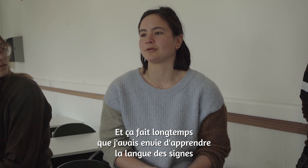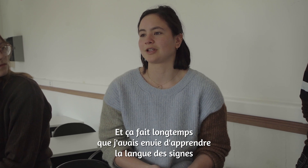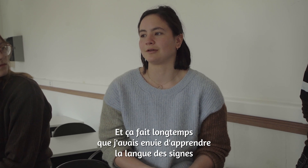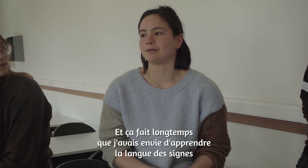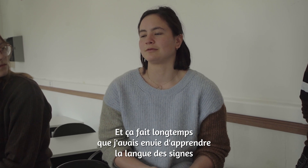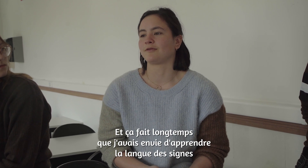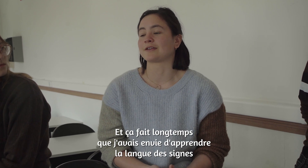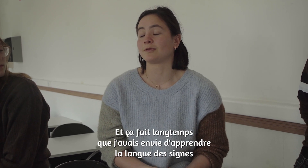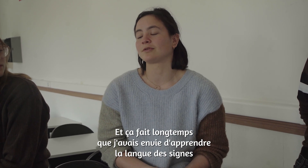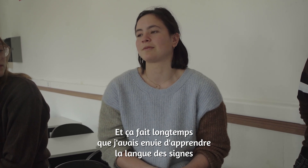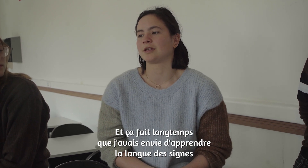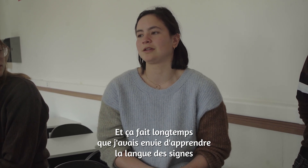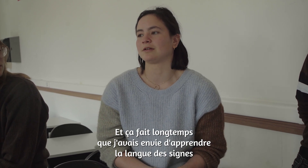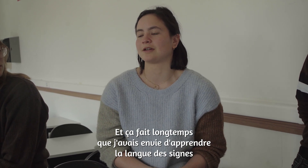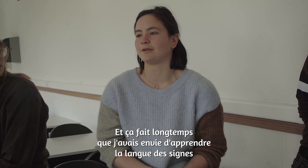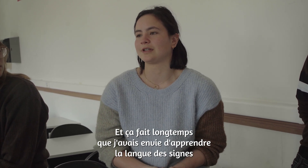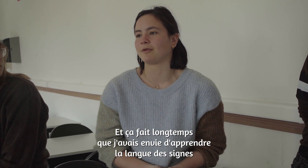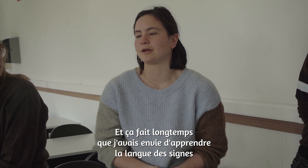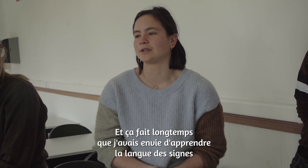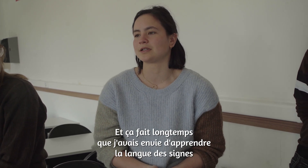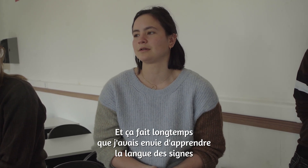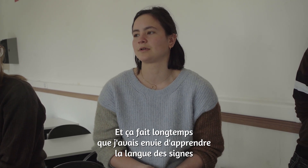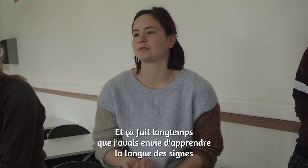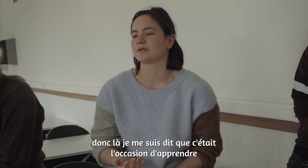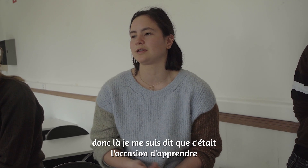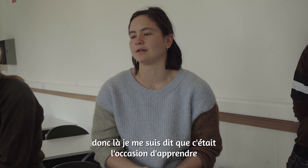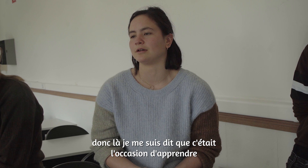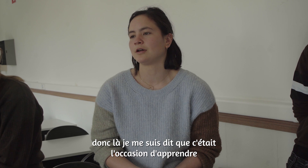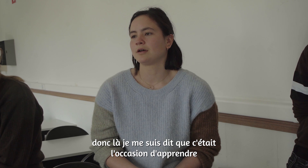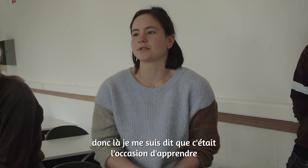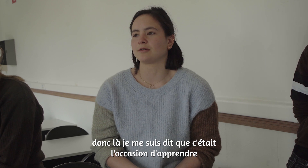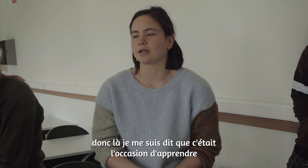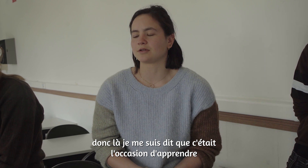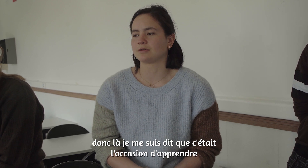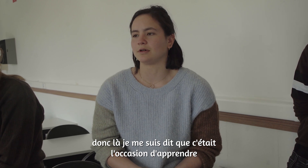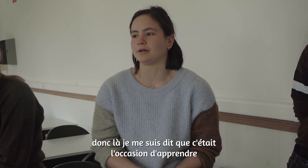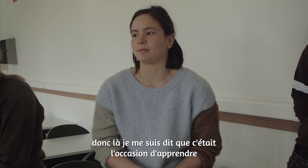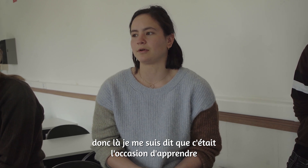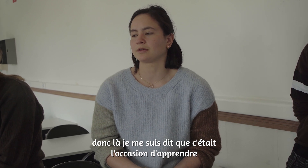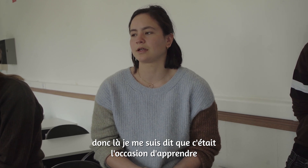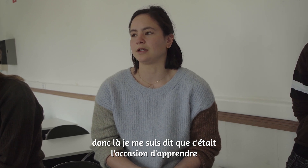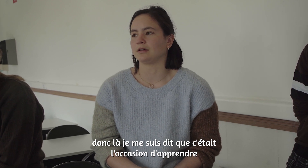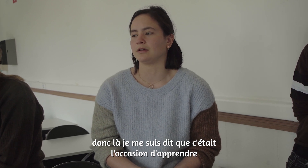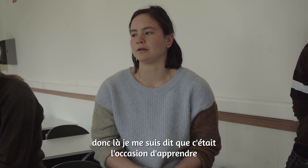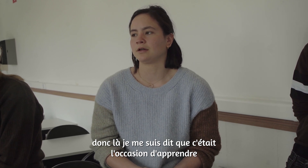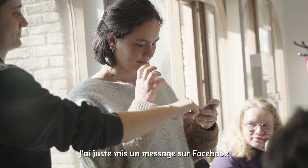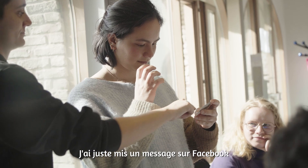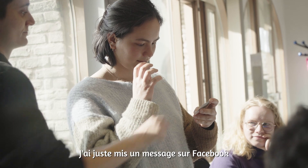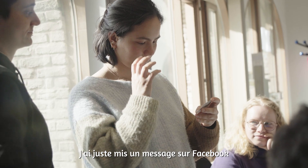qui... ça fait longtemps que je m'avais dit que j'avais envie d'apprendre la langue des signes. Et donc là je me suis dit que c'était l'occasion d'apprendre. Et j'ai juste mis un message